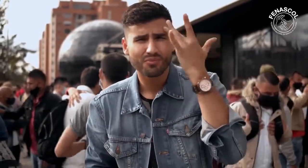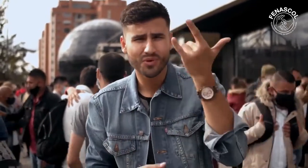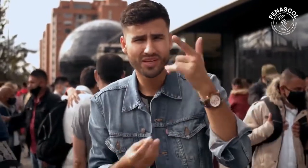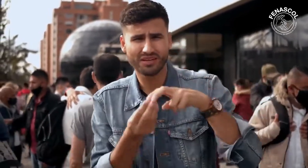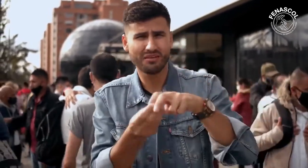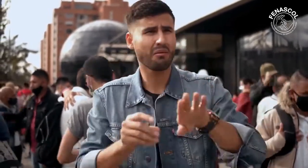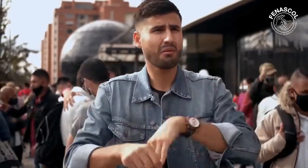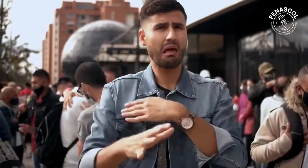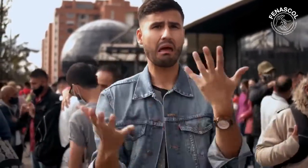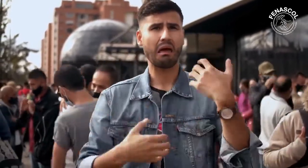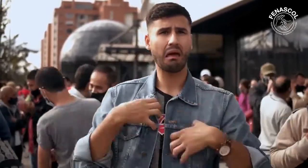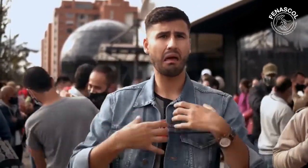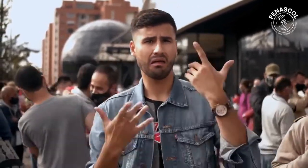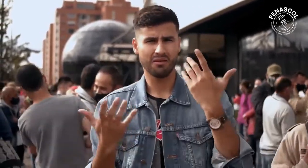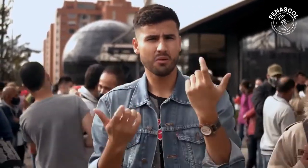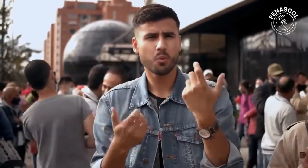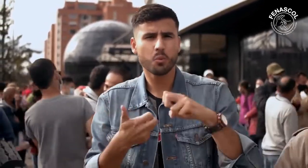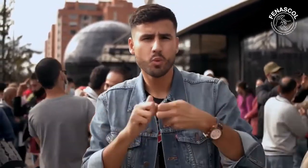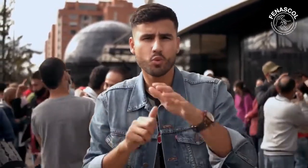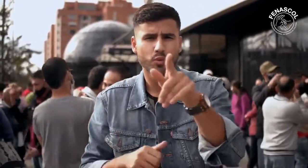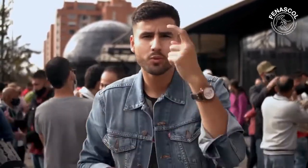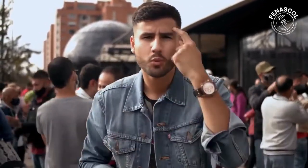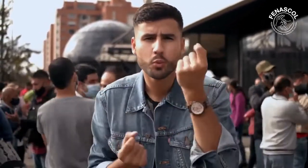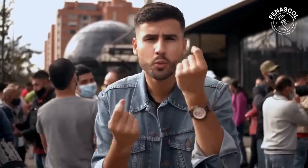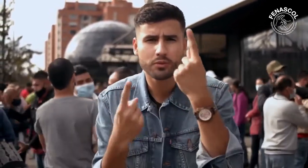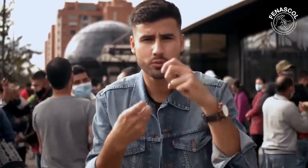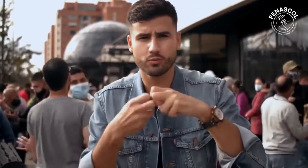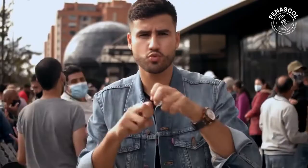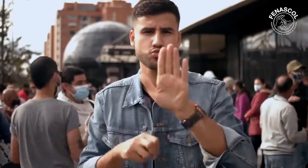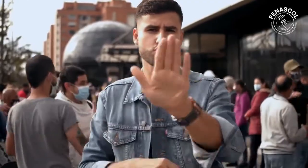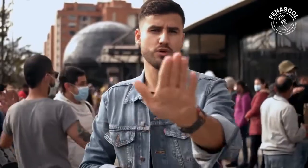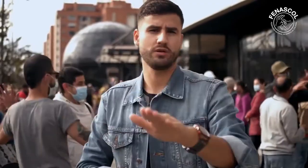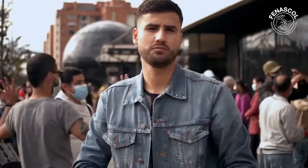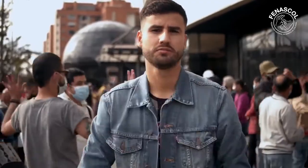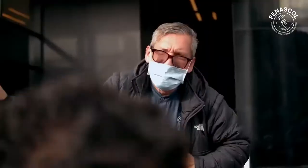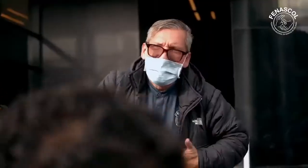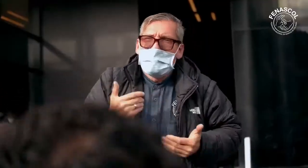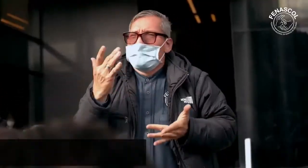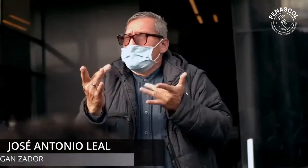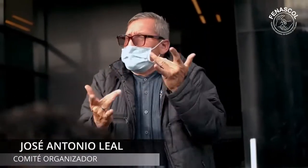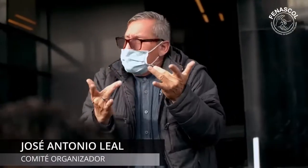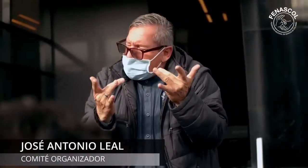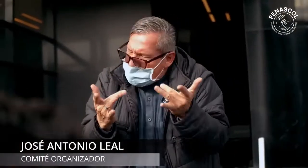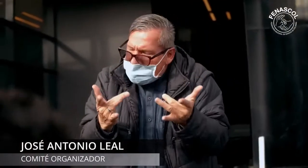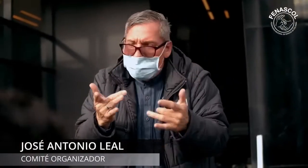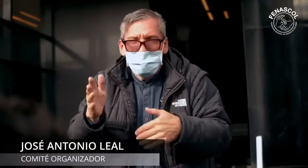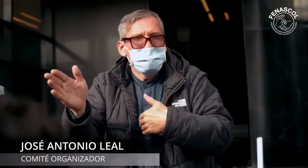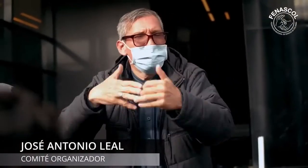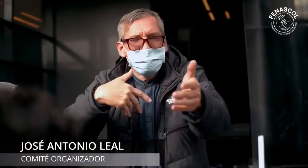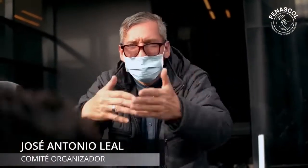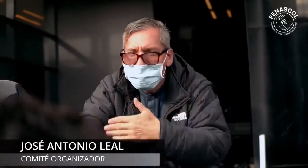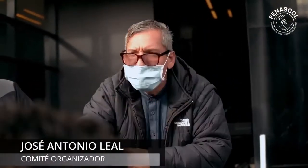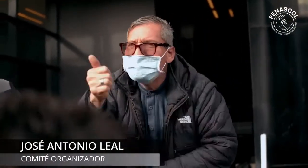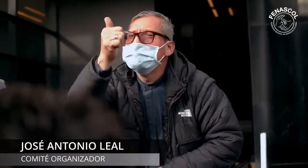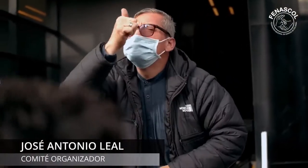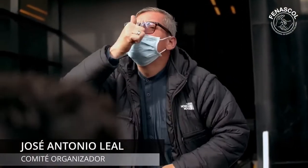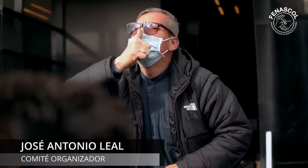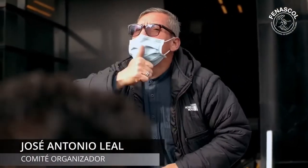qué el ministerio tiene esas dudas y esos problemas? Yo no entiendo. Realmente pienso que el problema son ustedes. Esperemos, esperemos,